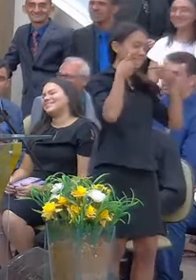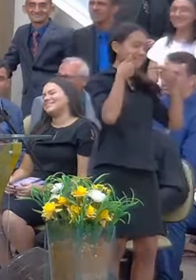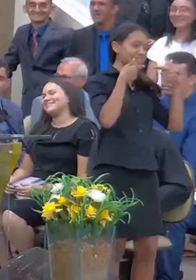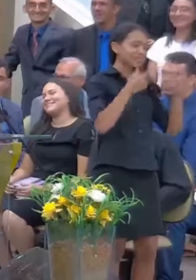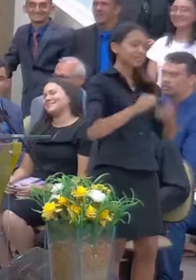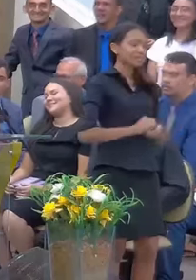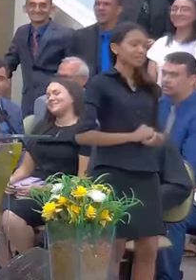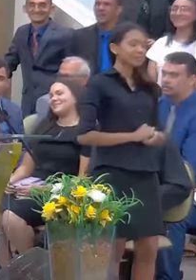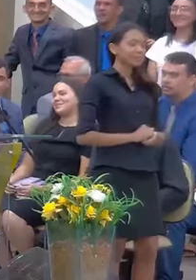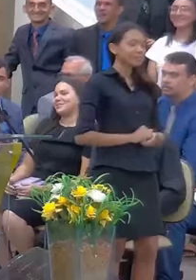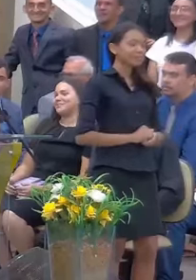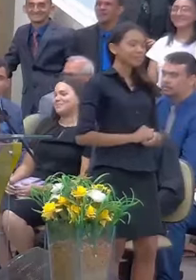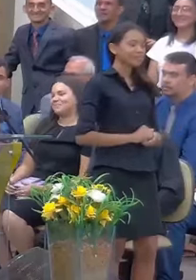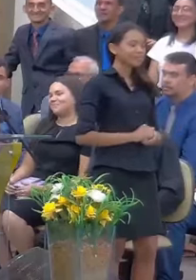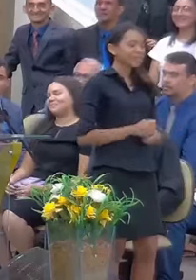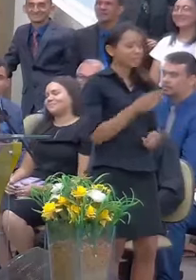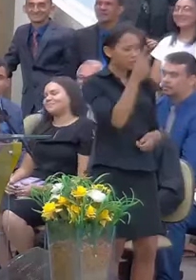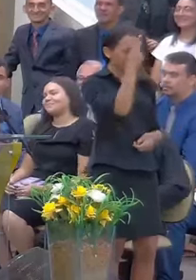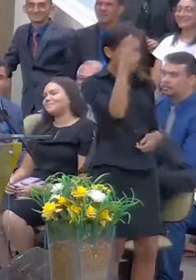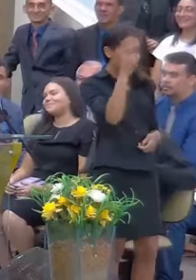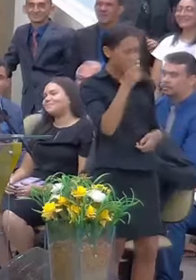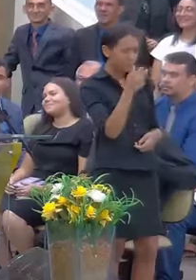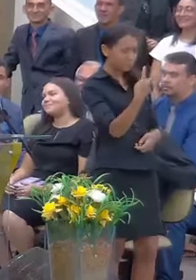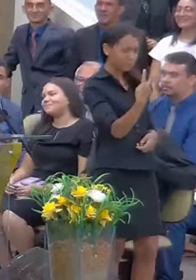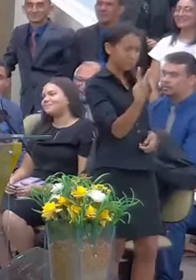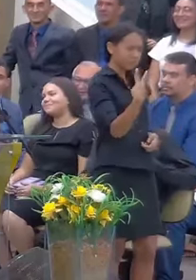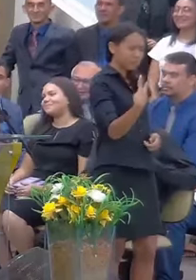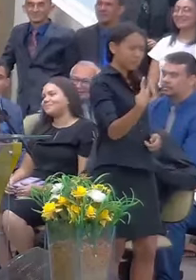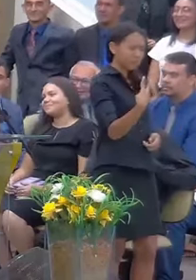Aí o pessoal olhava e disse: olha.